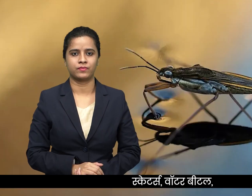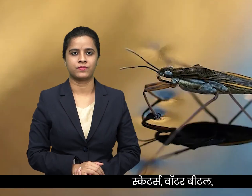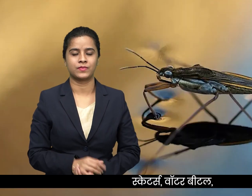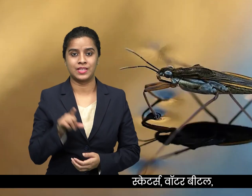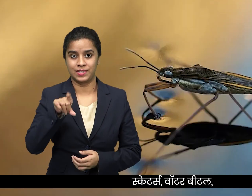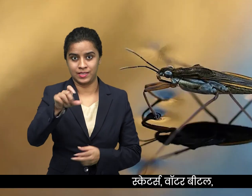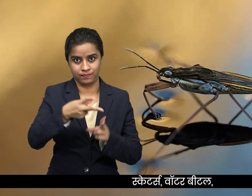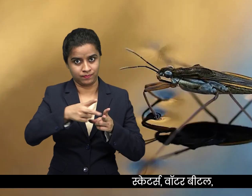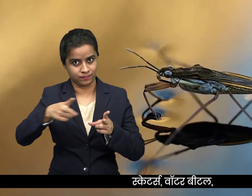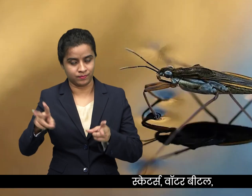स्केटस